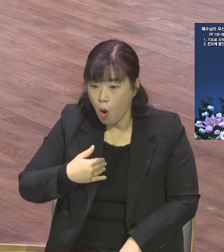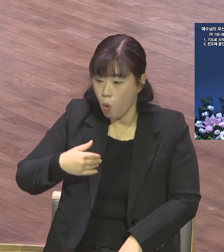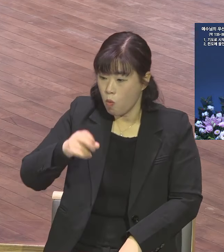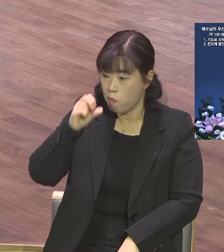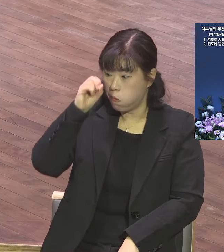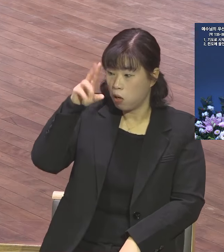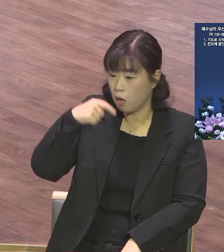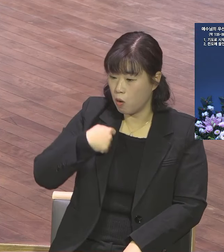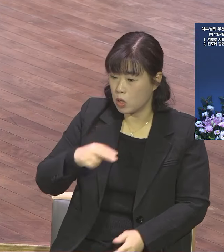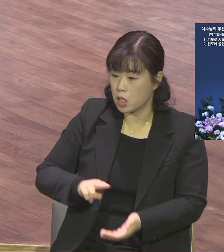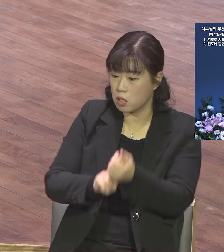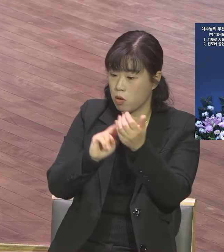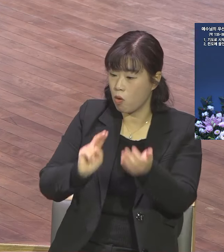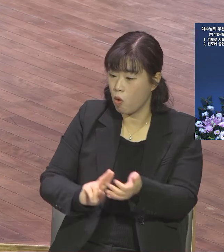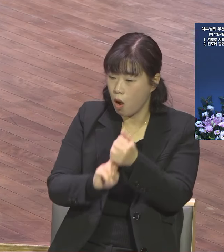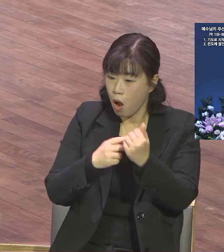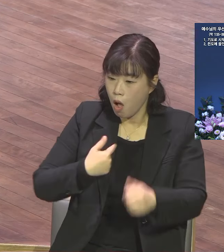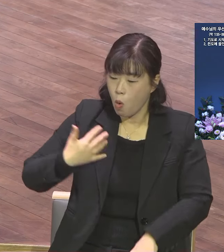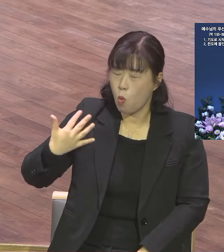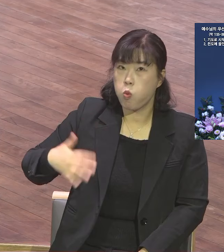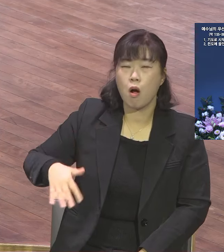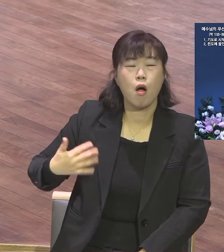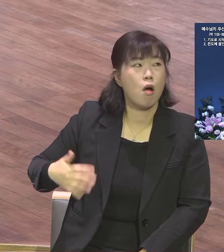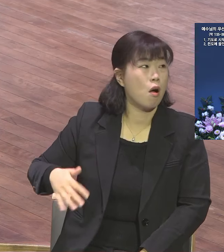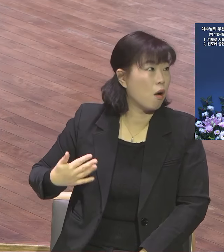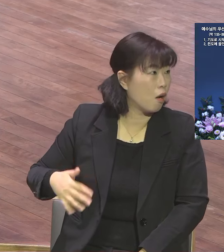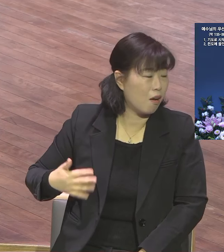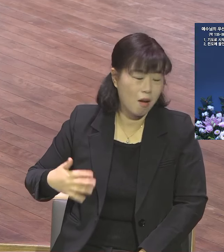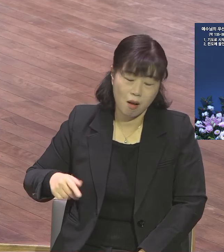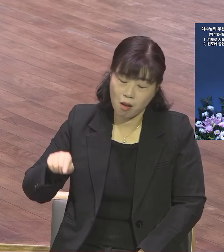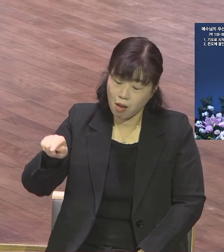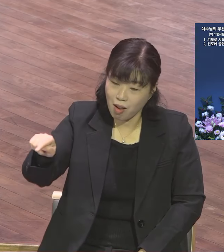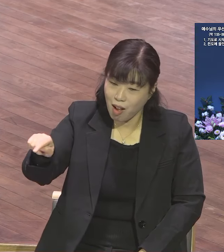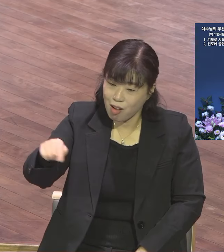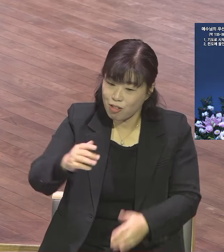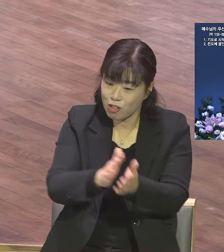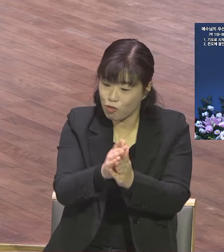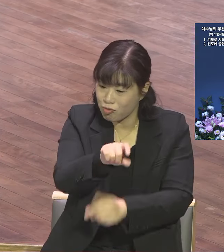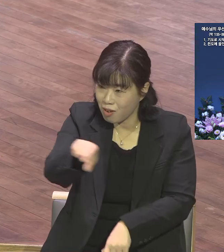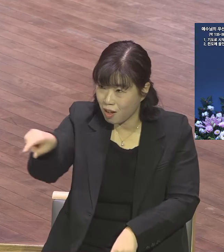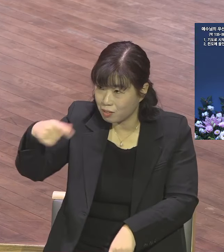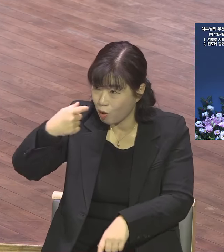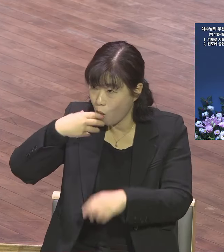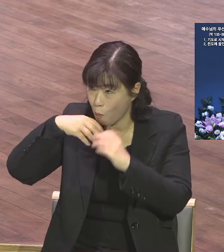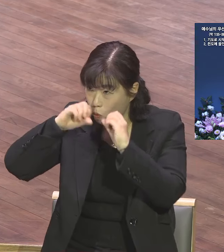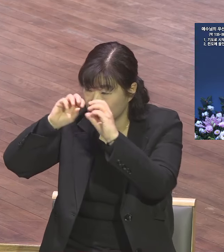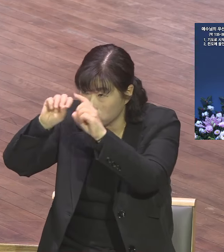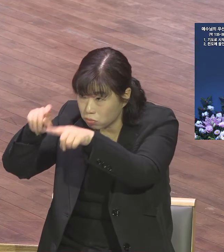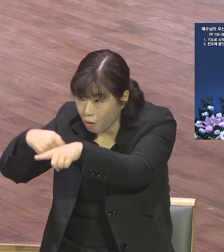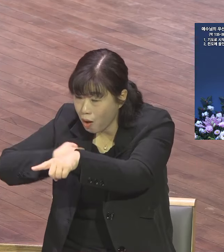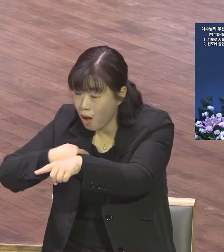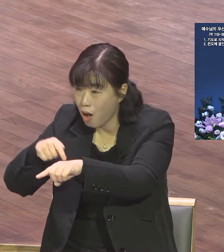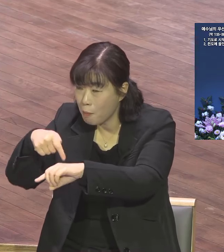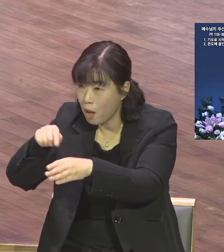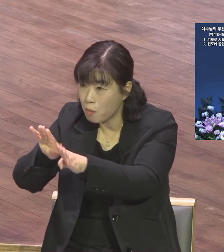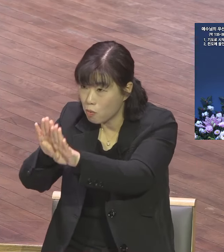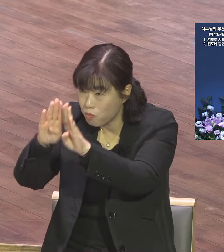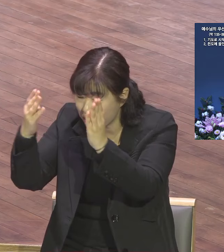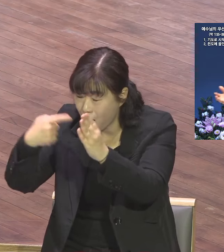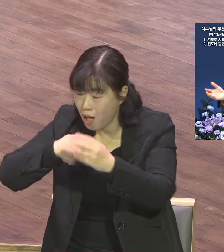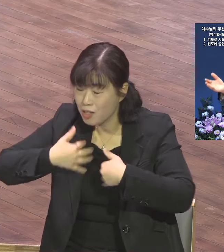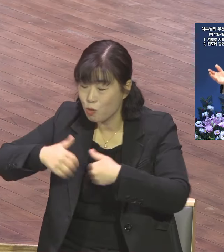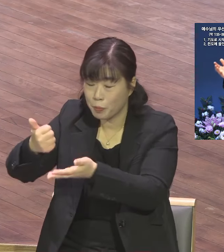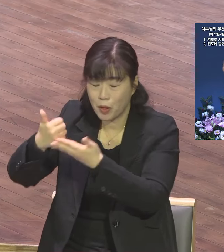사람이에요. 그런데 이상하게 가가지고 말이요, 이 친구 가가지고 복음을 전하겠는데, 이 사이하고 다른